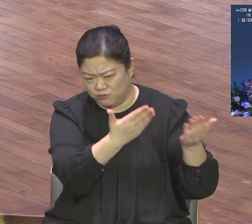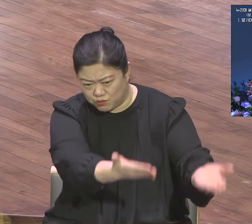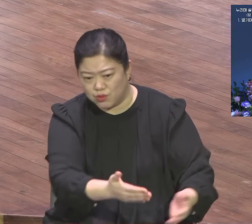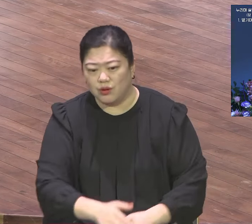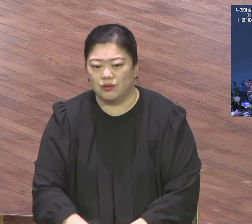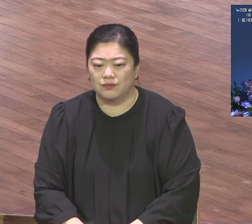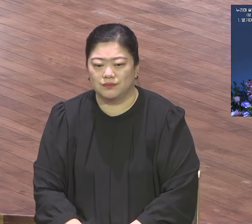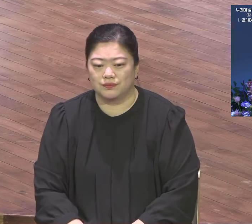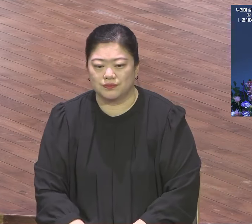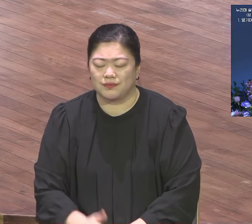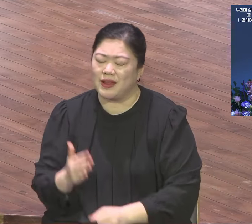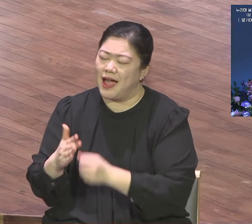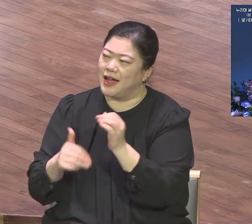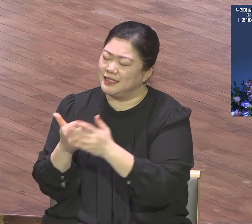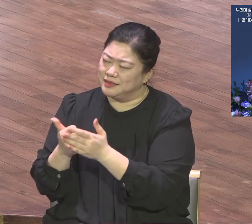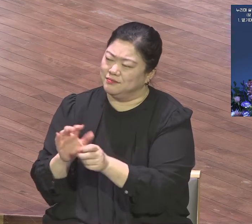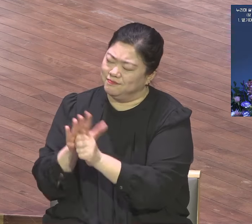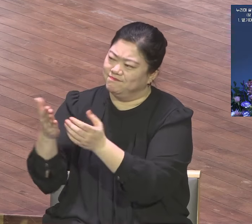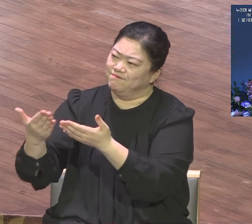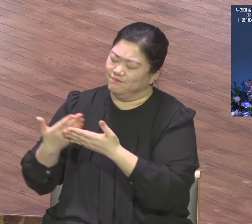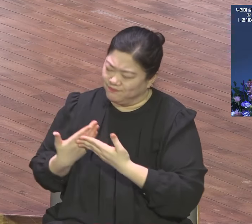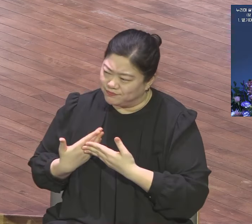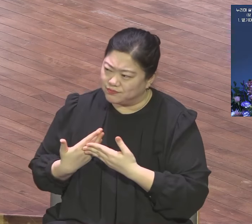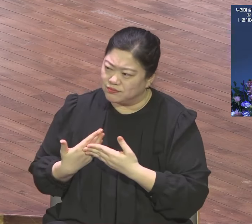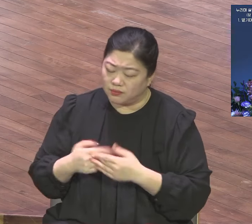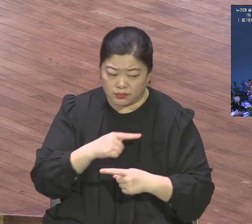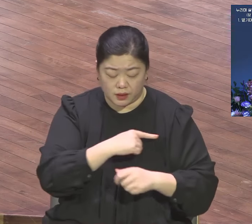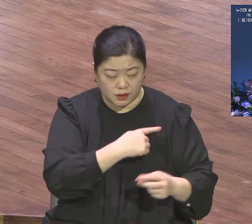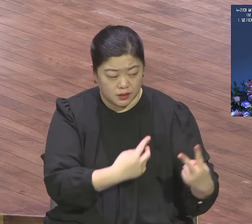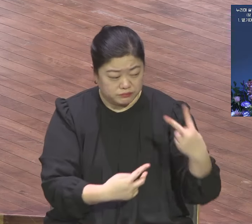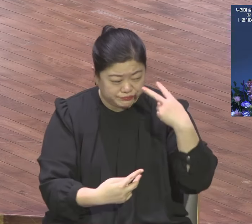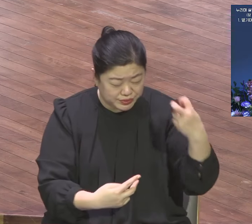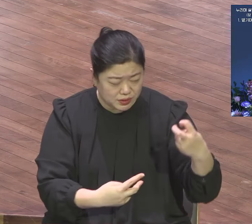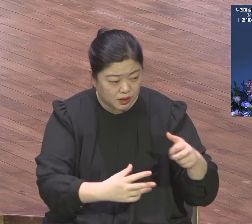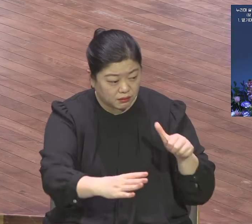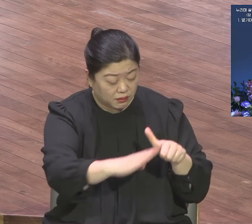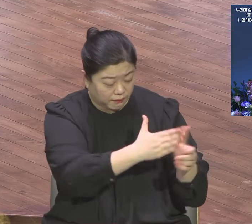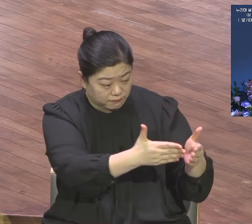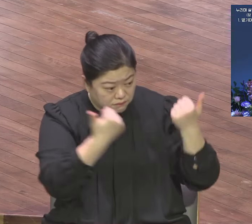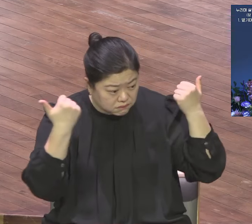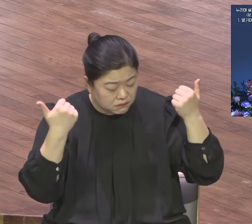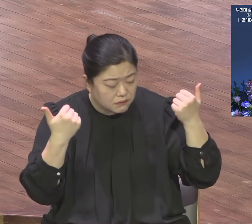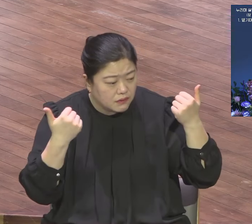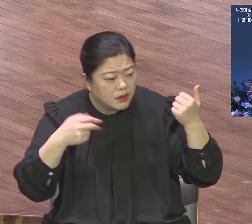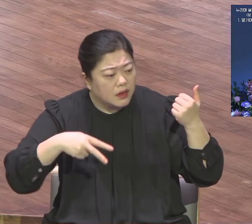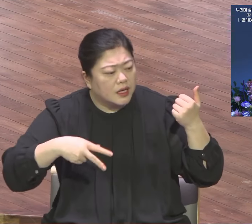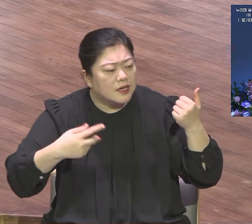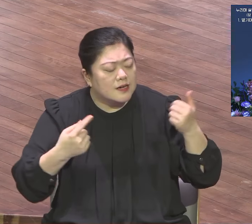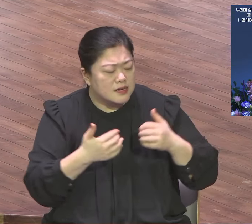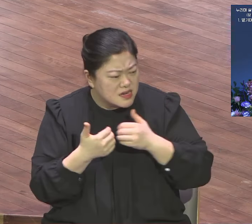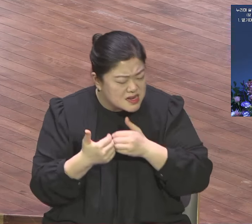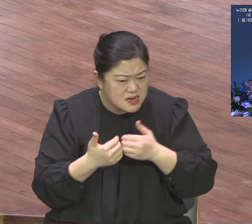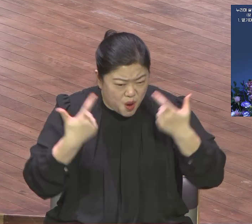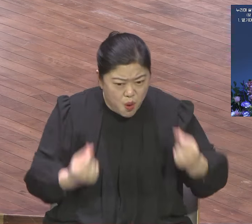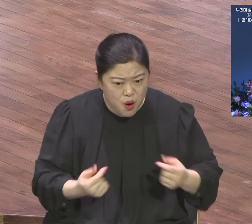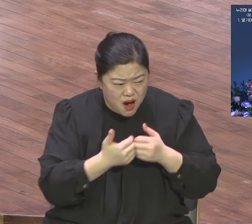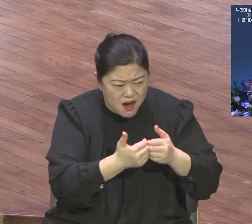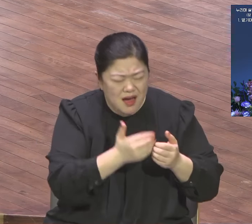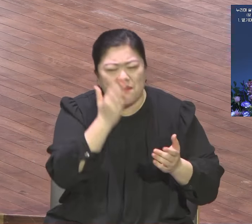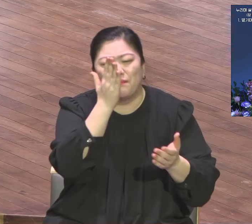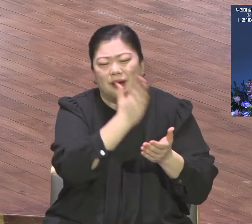하나님 절대 주고 믿고 도리어 복을 빌어주라. 복을 빌어주라. 이 악한 사람을 도리어 복을 빌어주라.